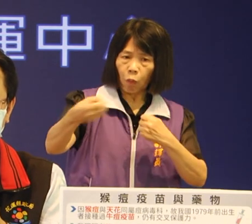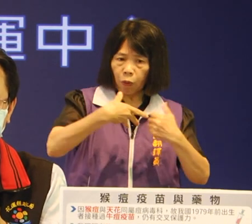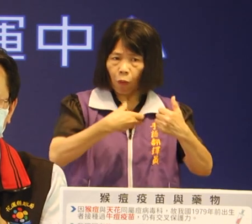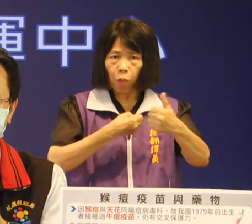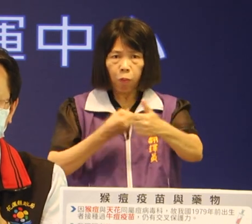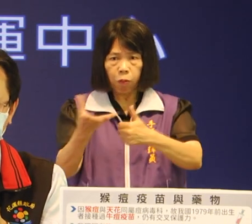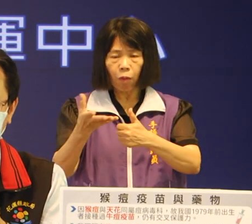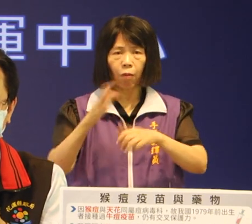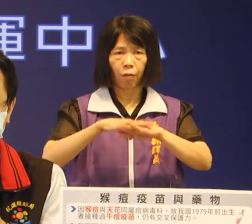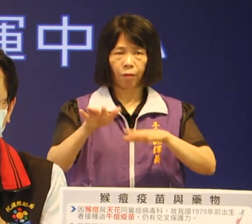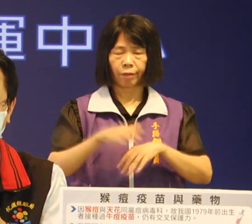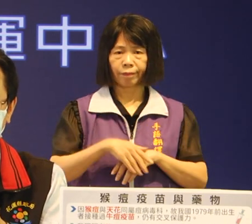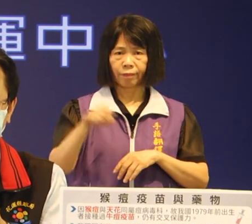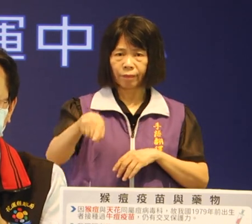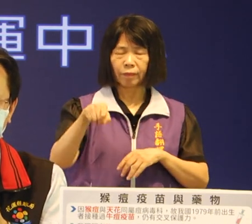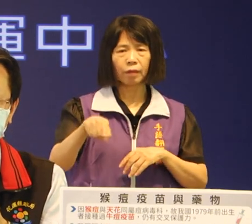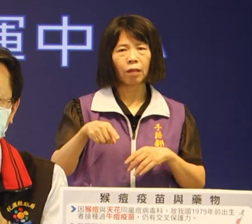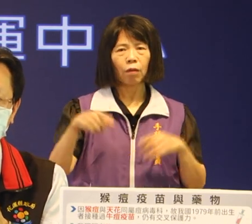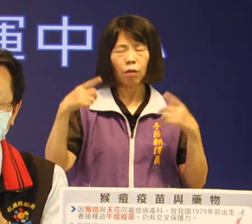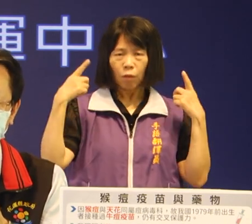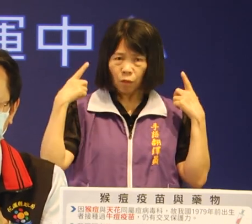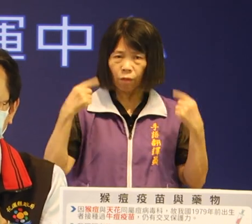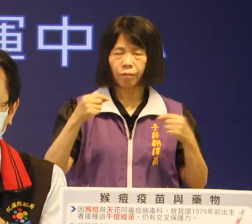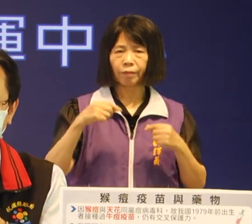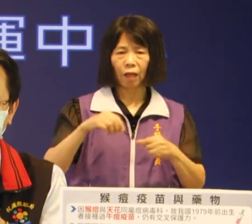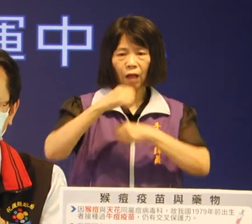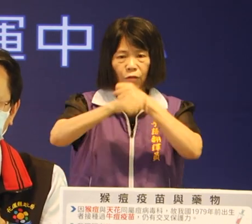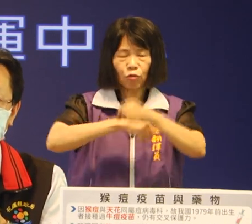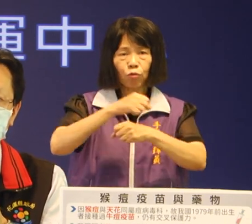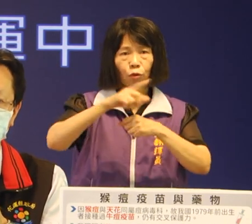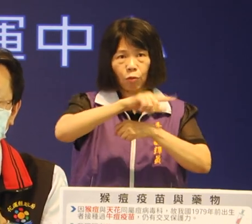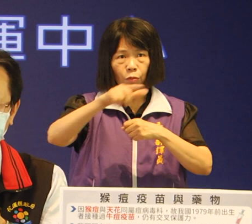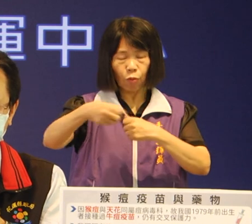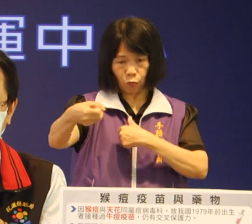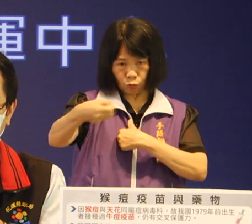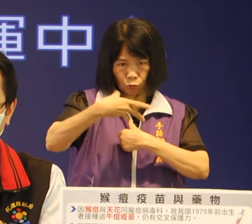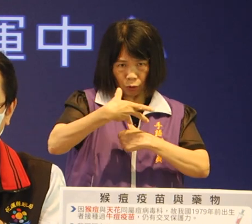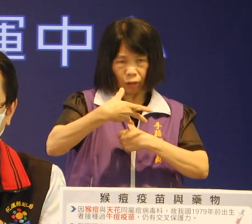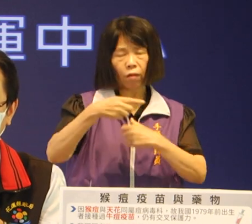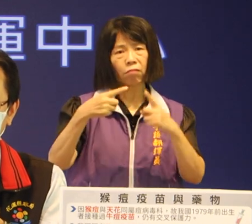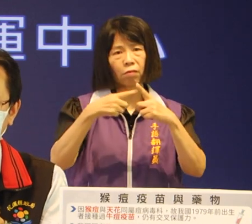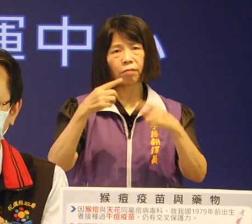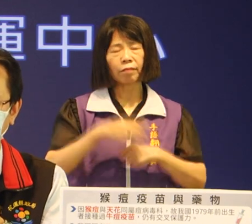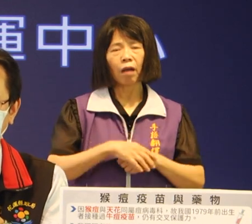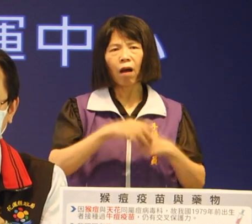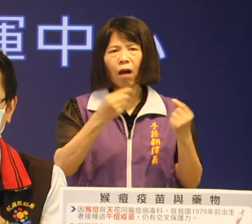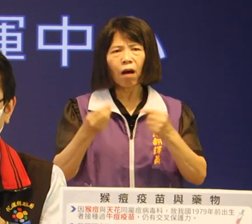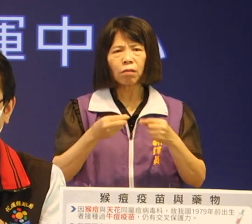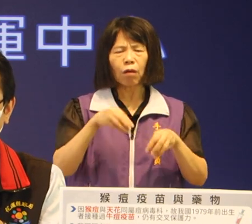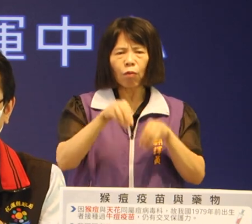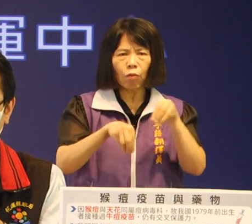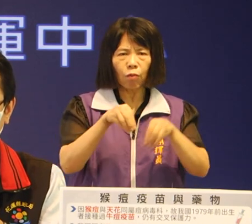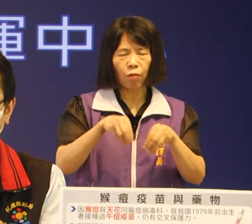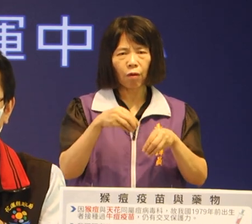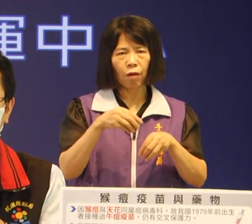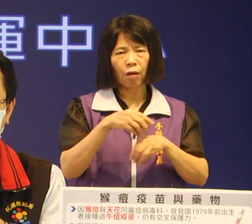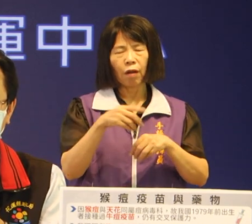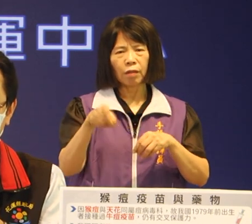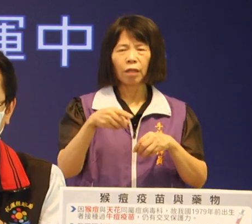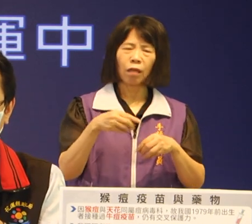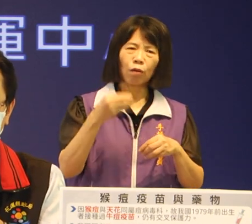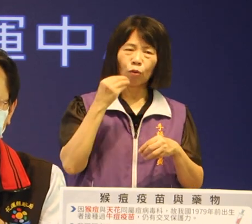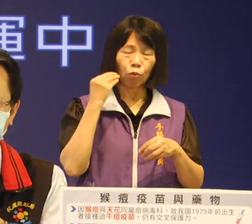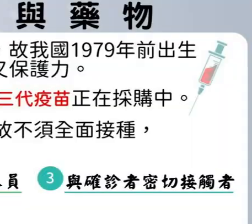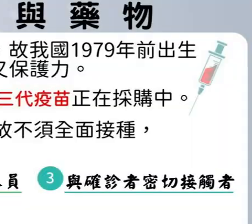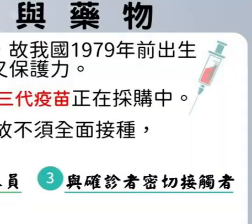最早期的感染都是人畜传染，就是由动物传到人的身上就像禽流感一样那尤其是你吃了被